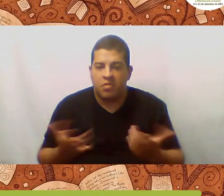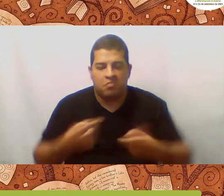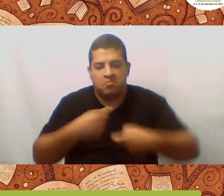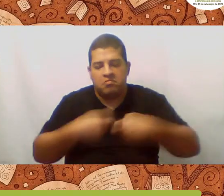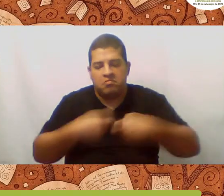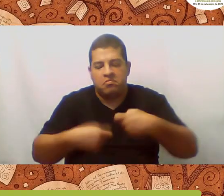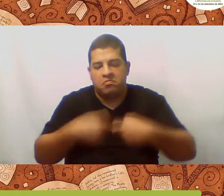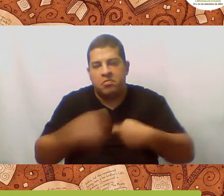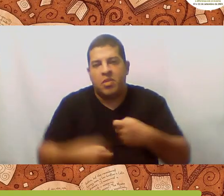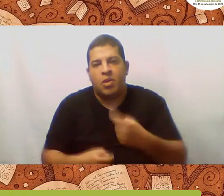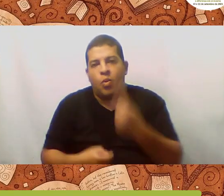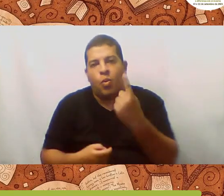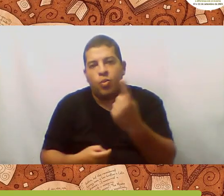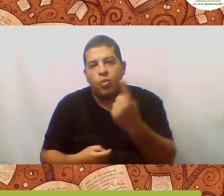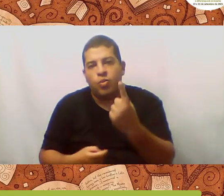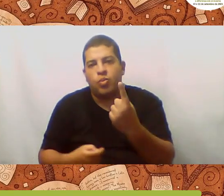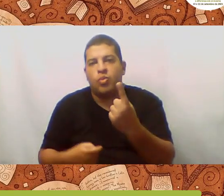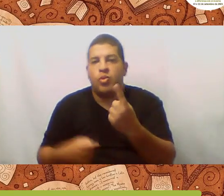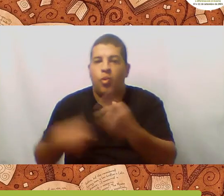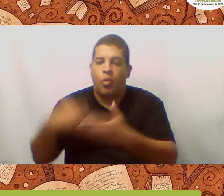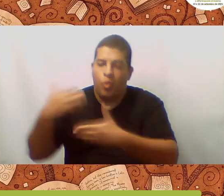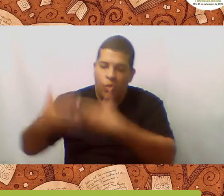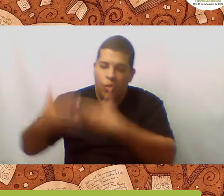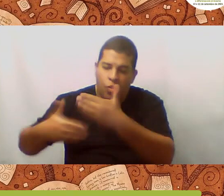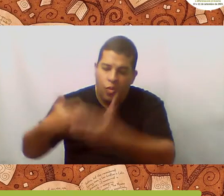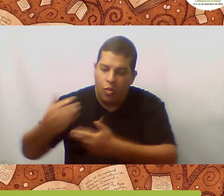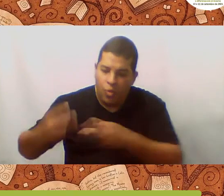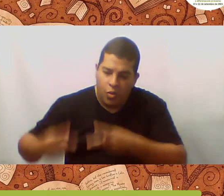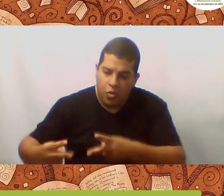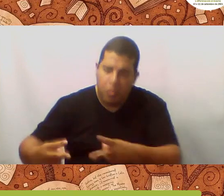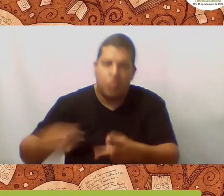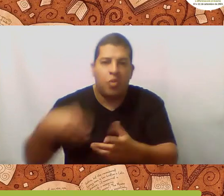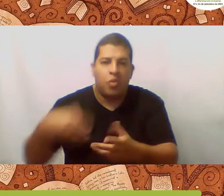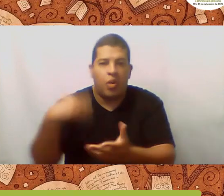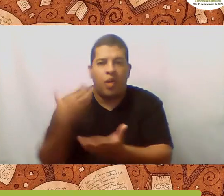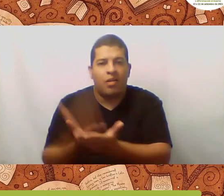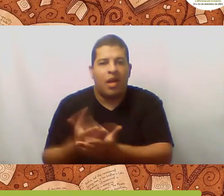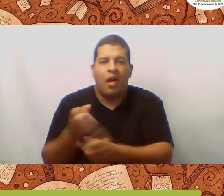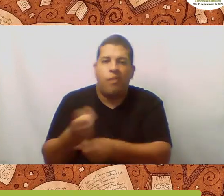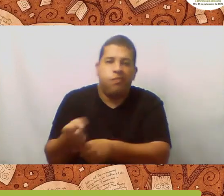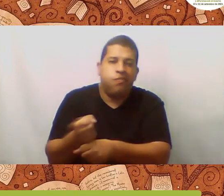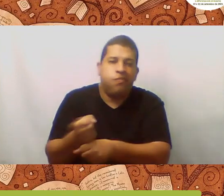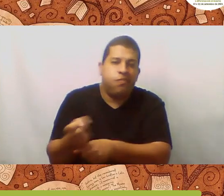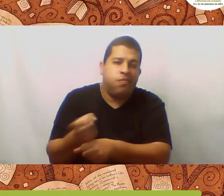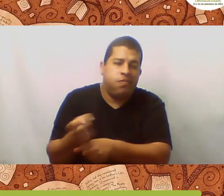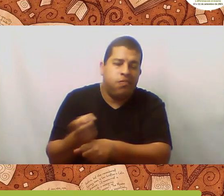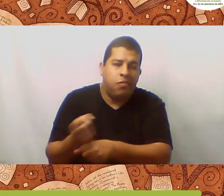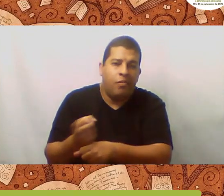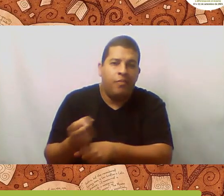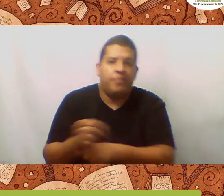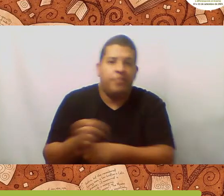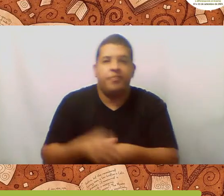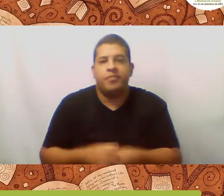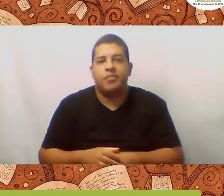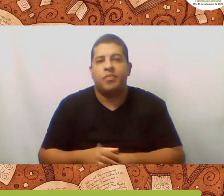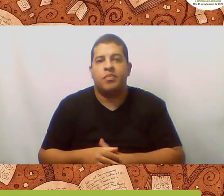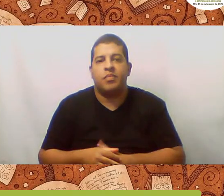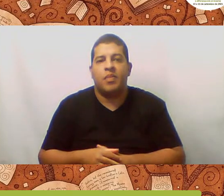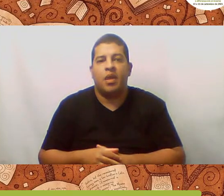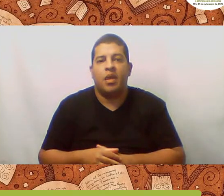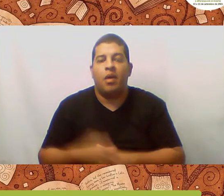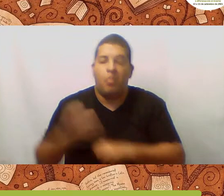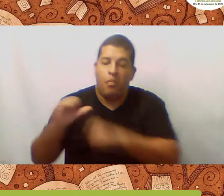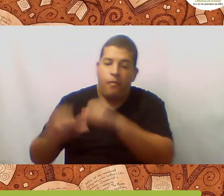nossa tradição durante centenas de anos, para uma teoria